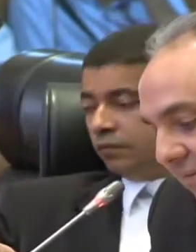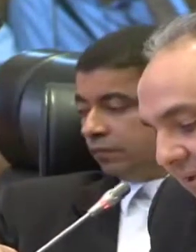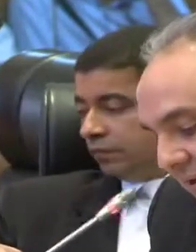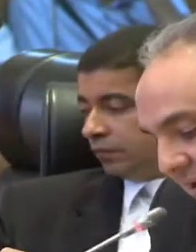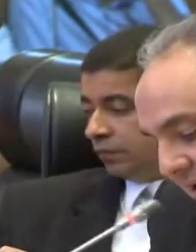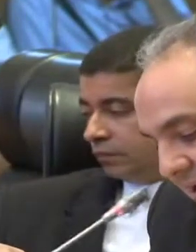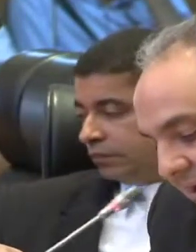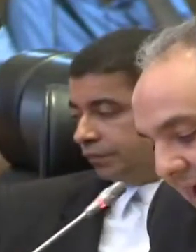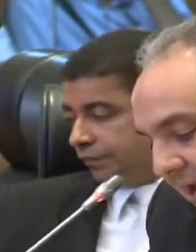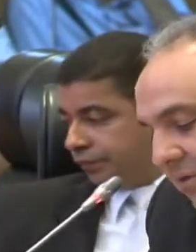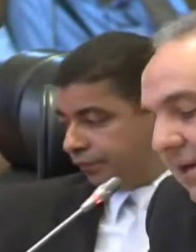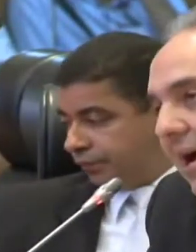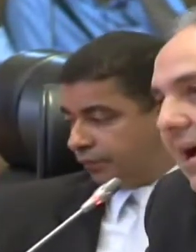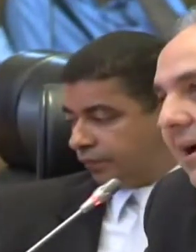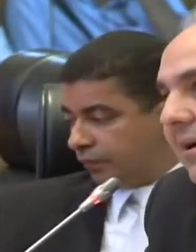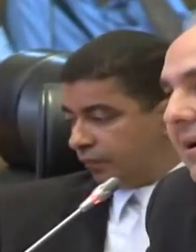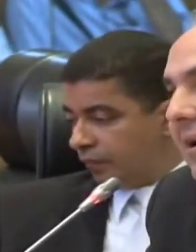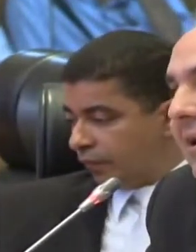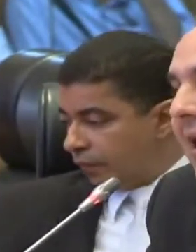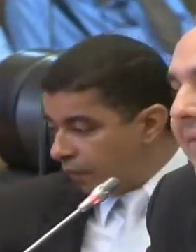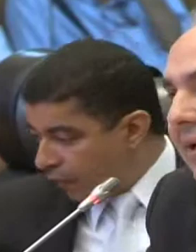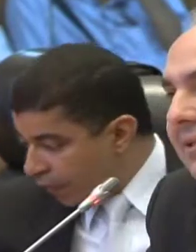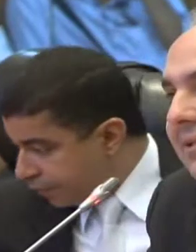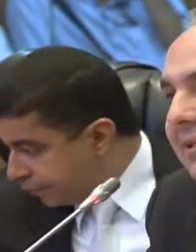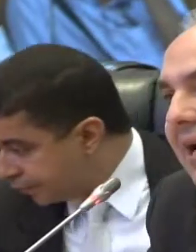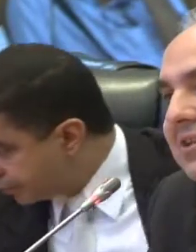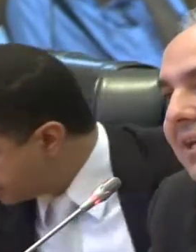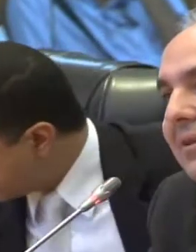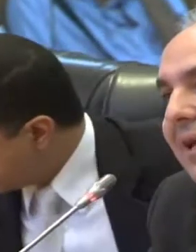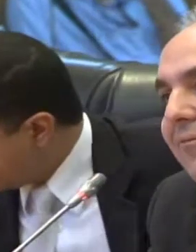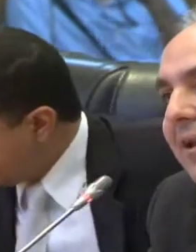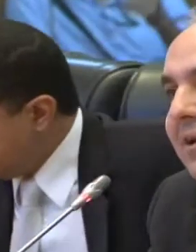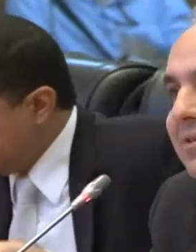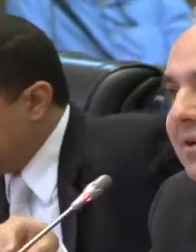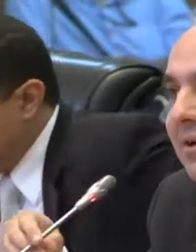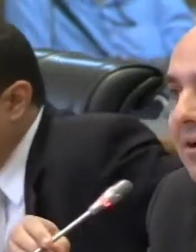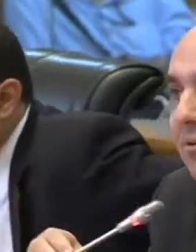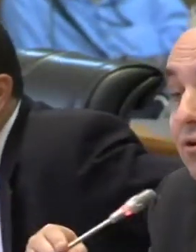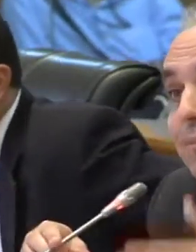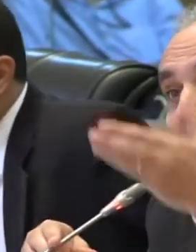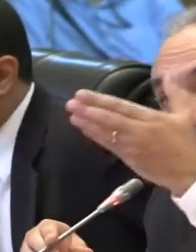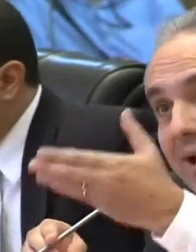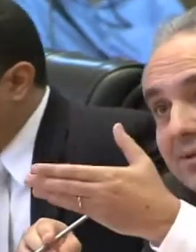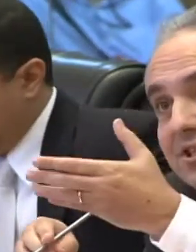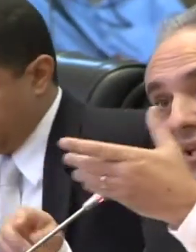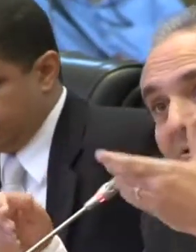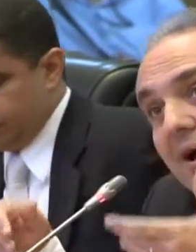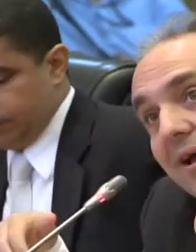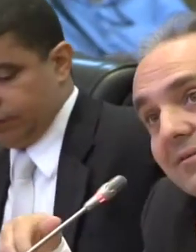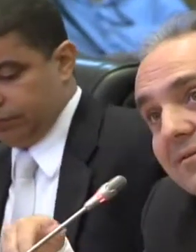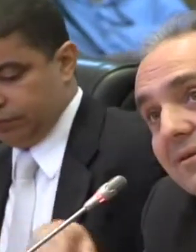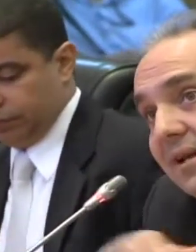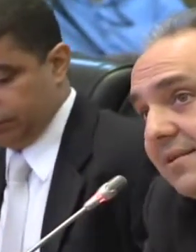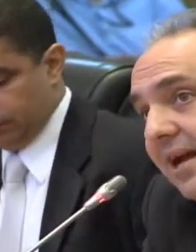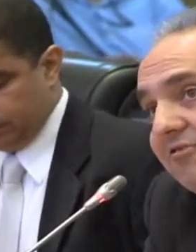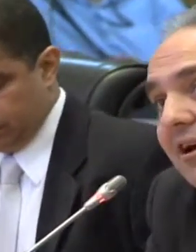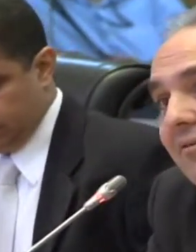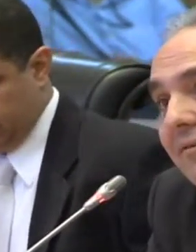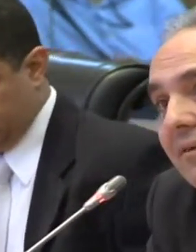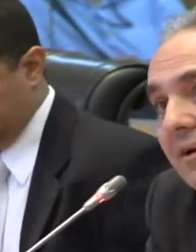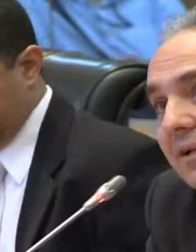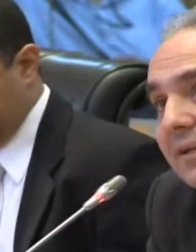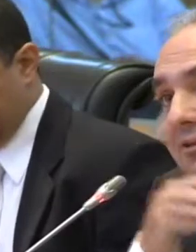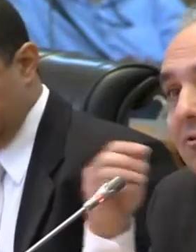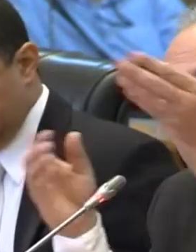seja, claro que há a necessidade da interferência dos poderes estaduais nessa